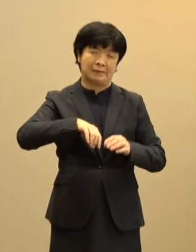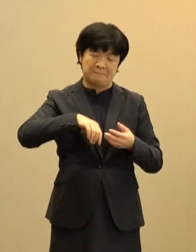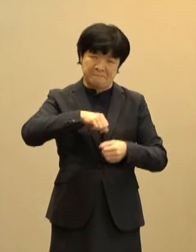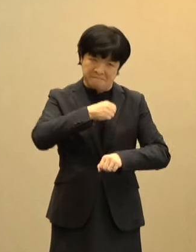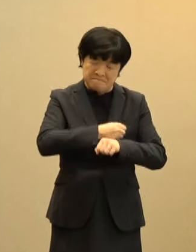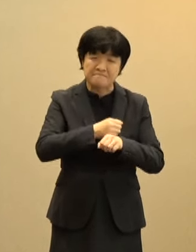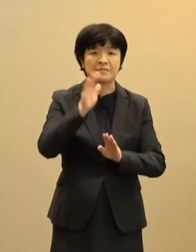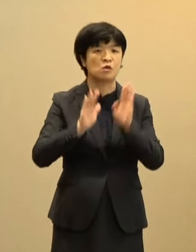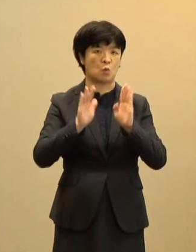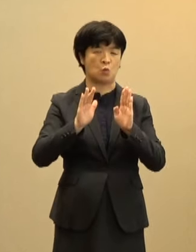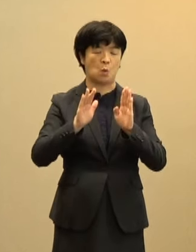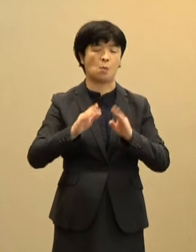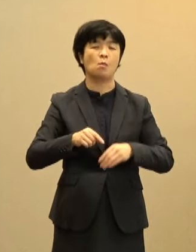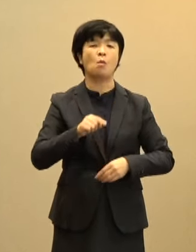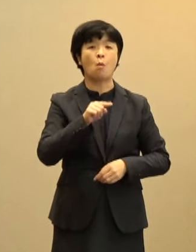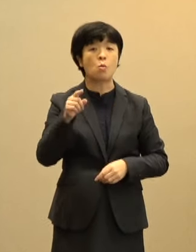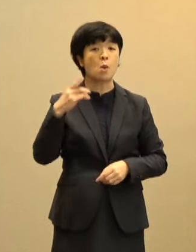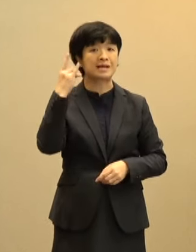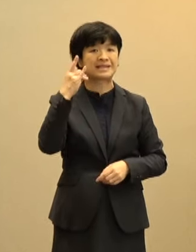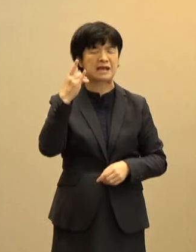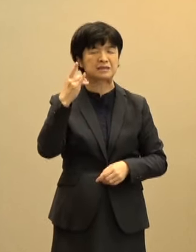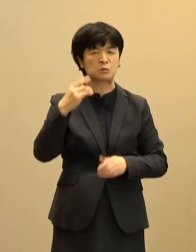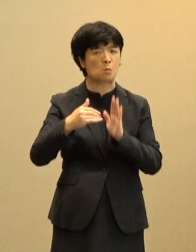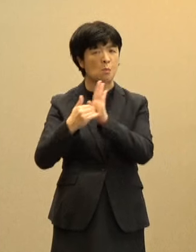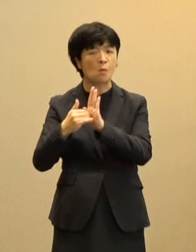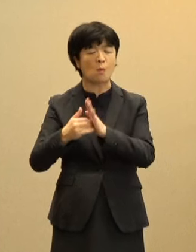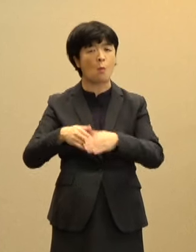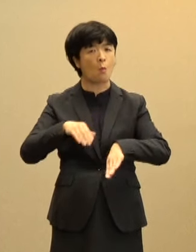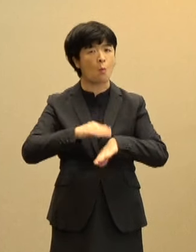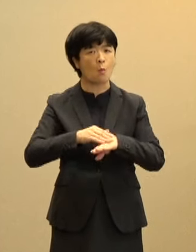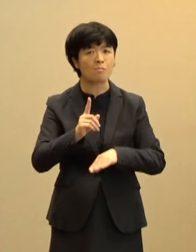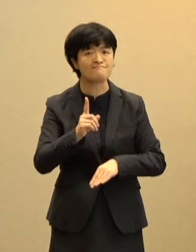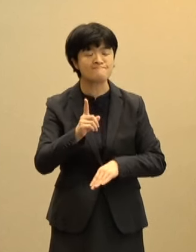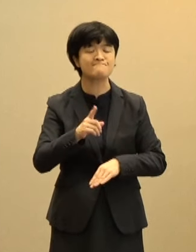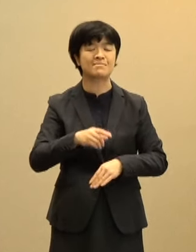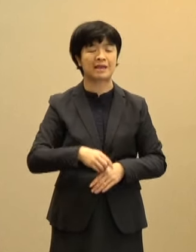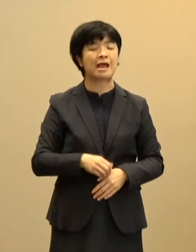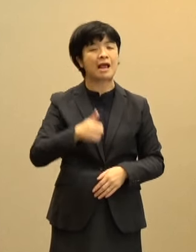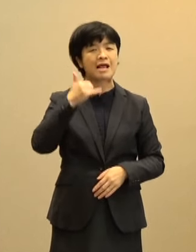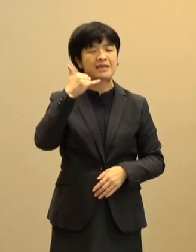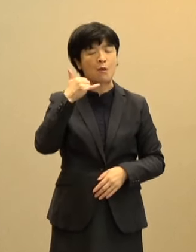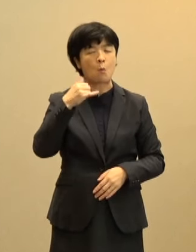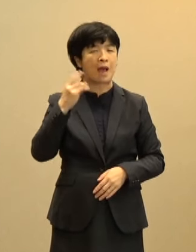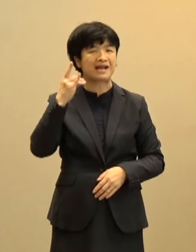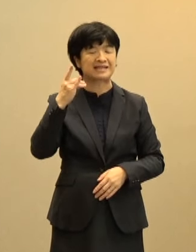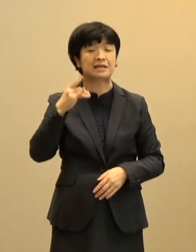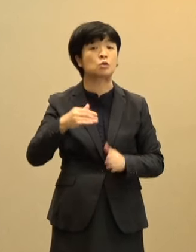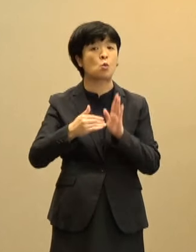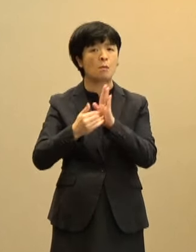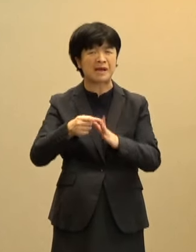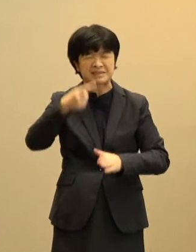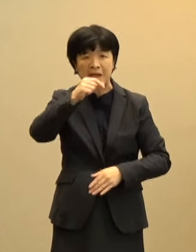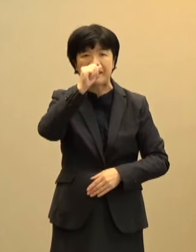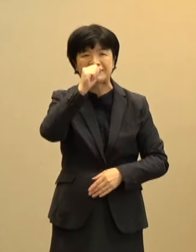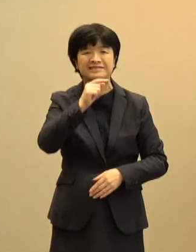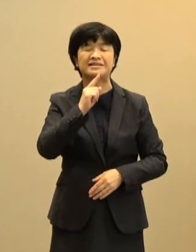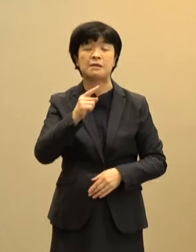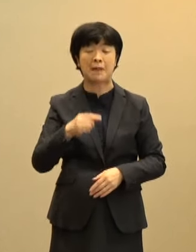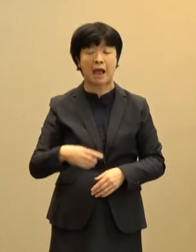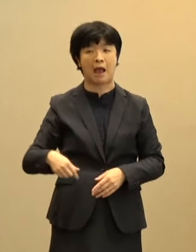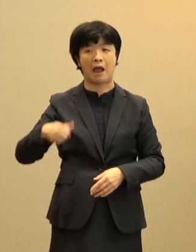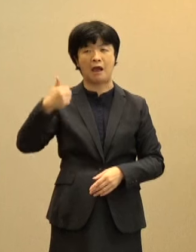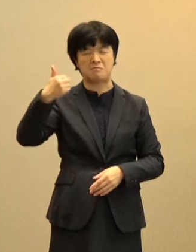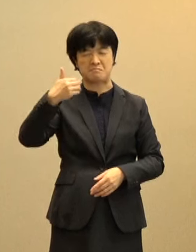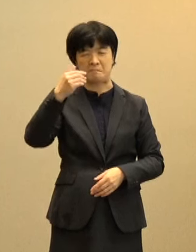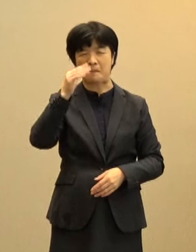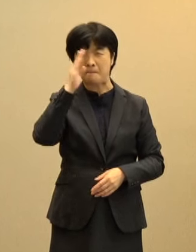となっています。これらの詐欺への有効な対策ですが、電話で詐欺の被害に遭わないための一番の方法は犯人と直接話